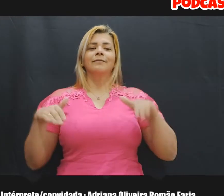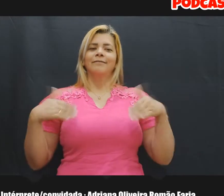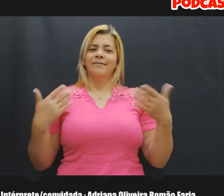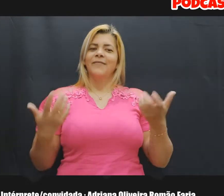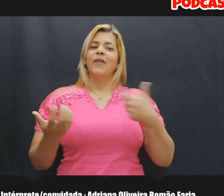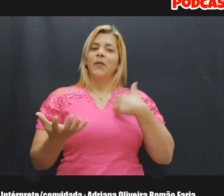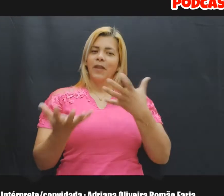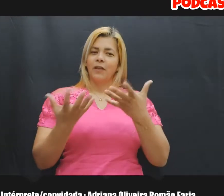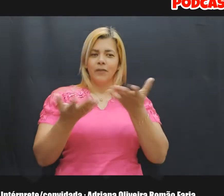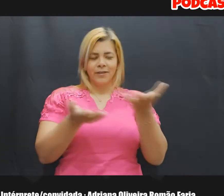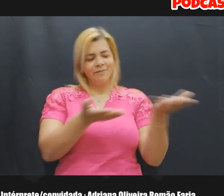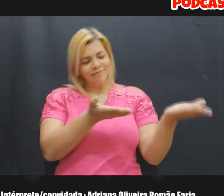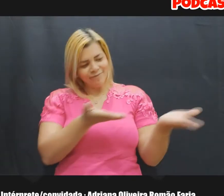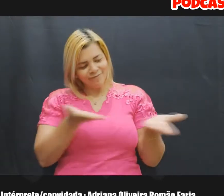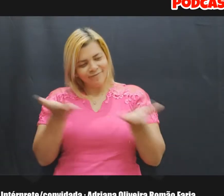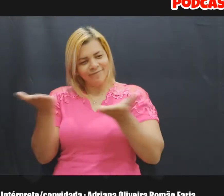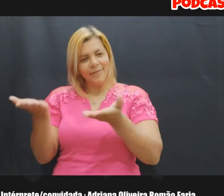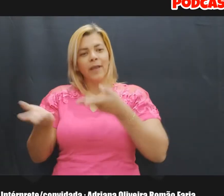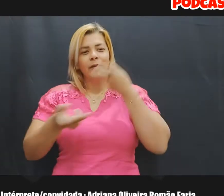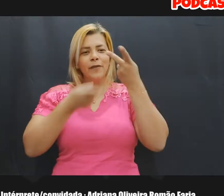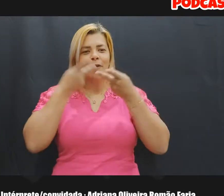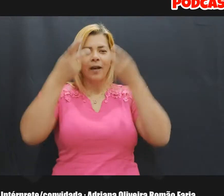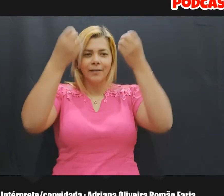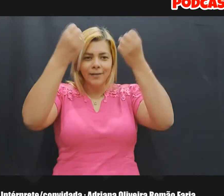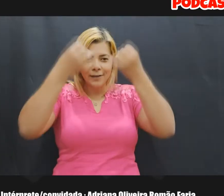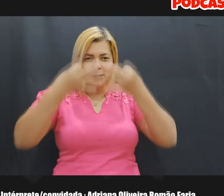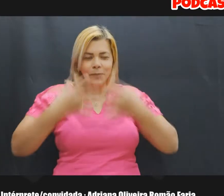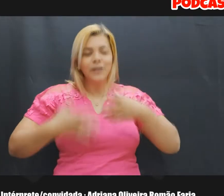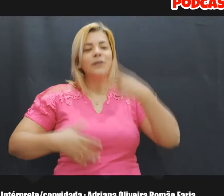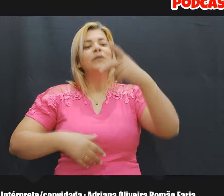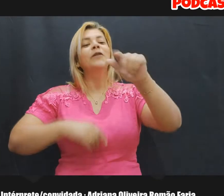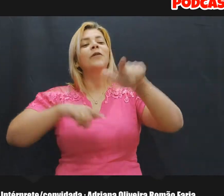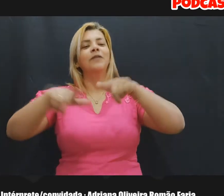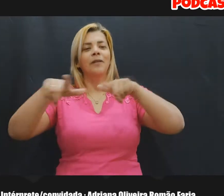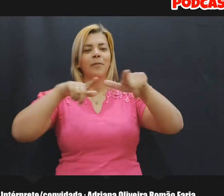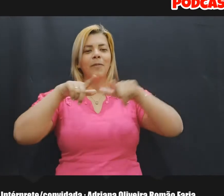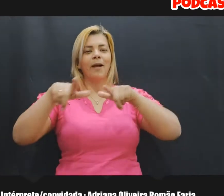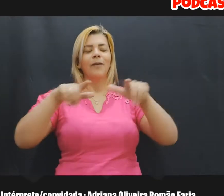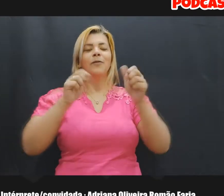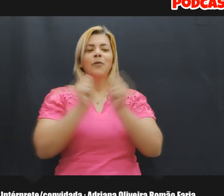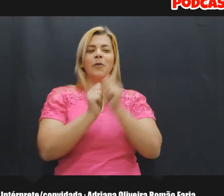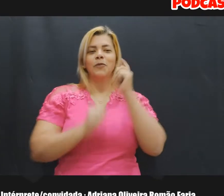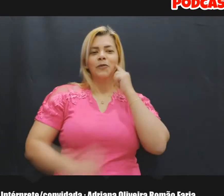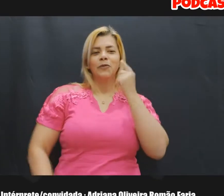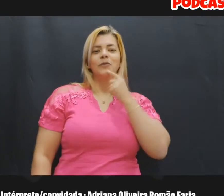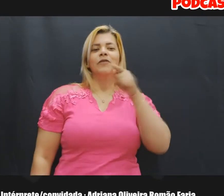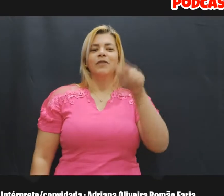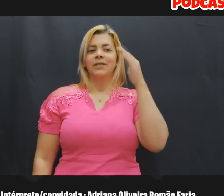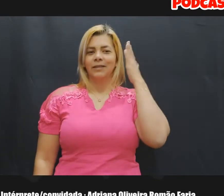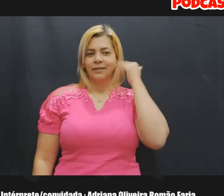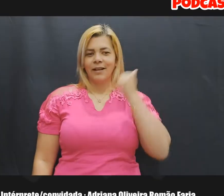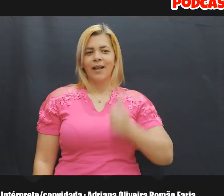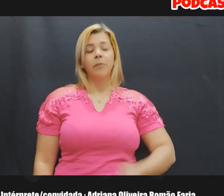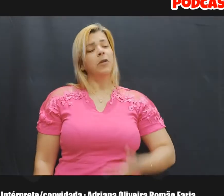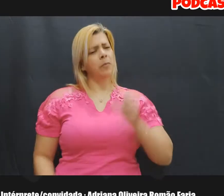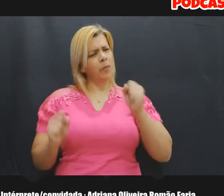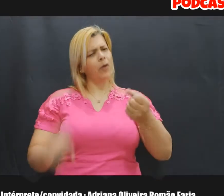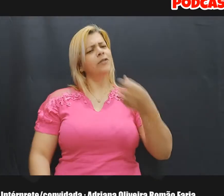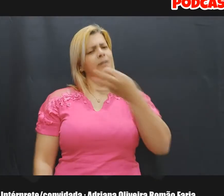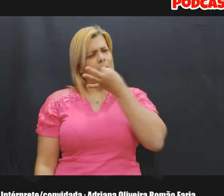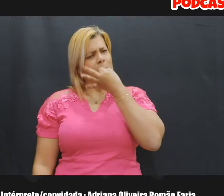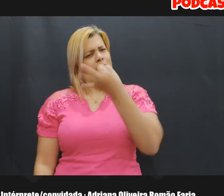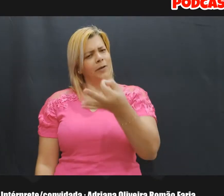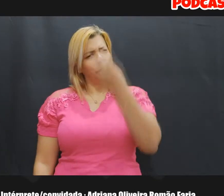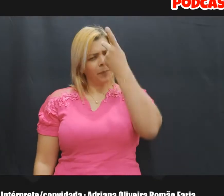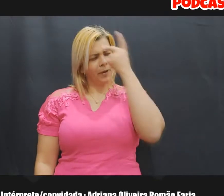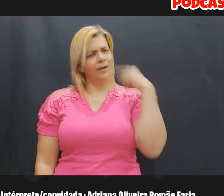que a senhora sinta à vontade para falar tudo que a senhora sabe, tudo que a senhora entende e todas as dicas que a senhora pode oferecer para